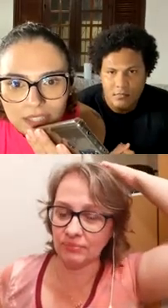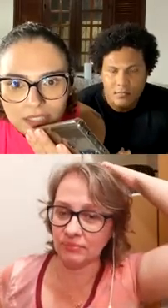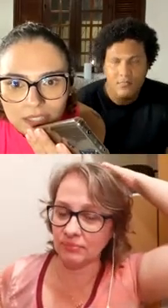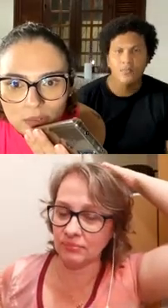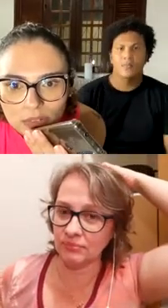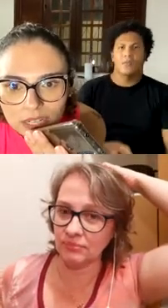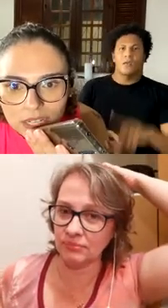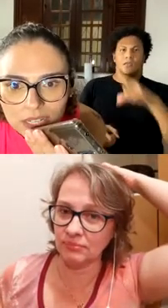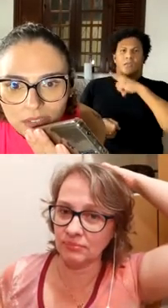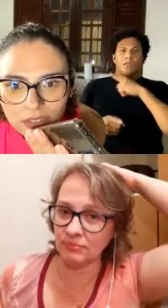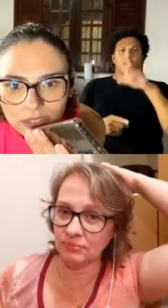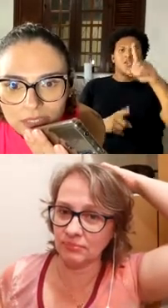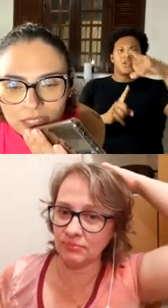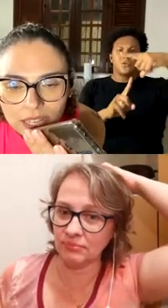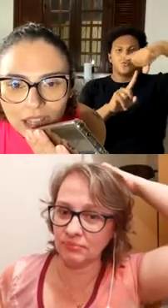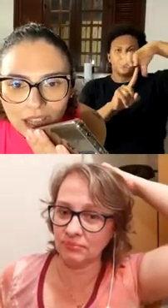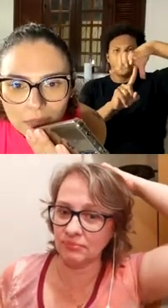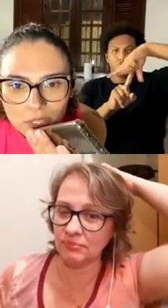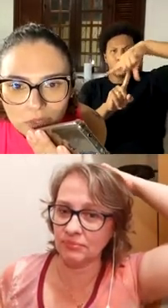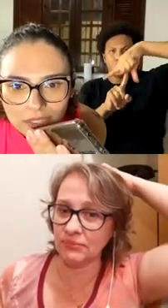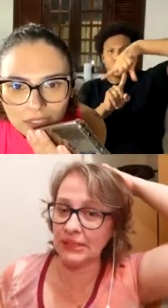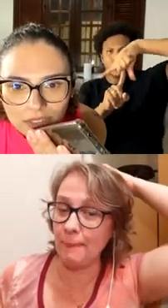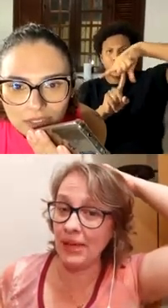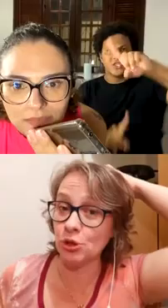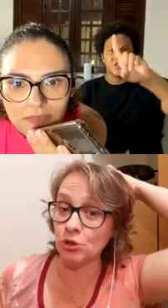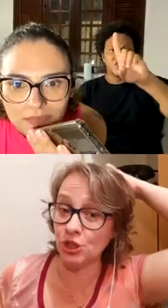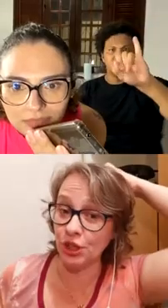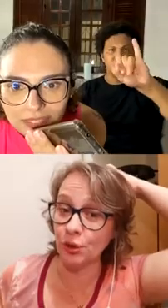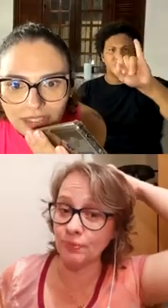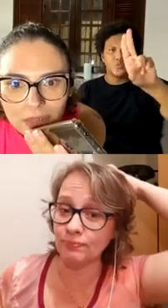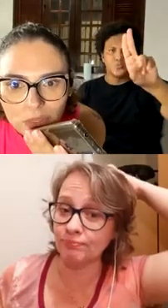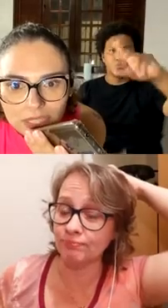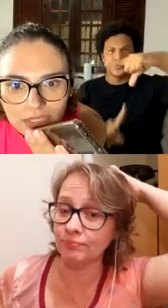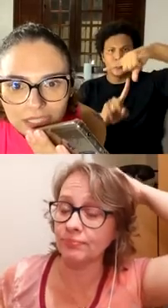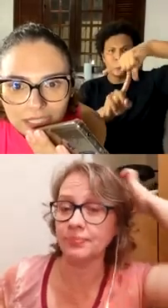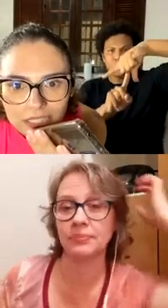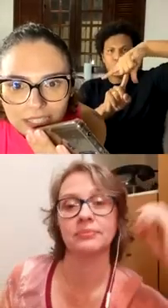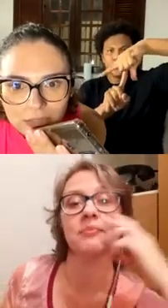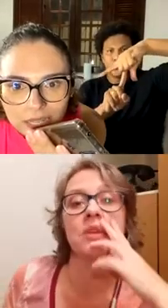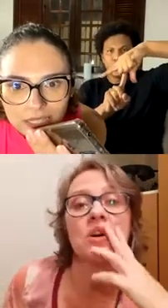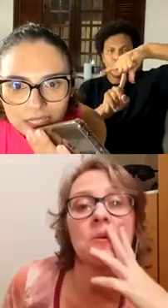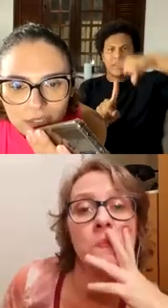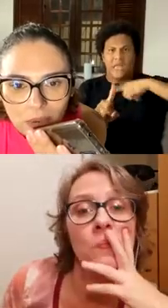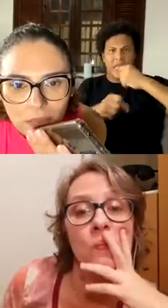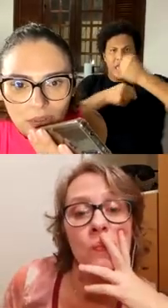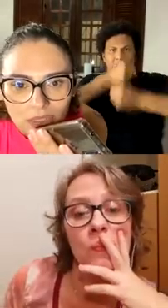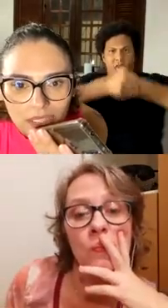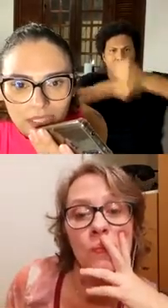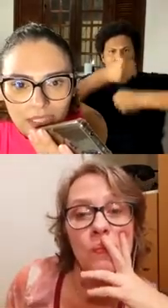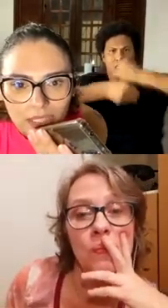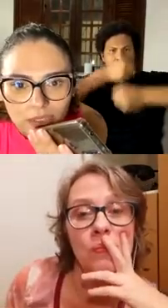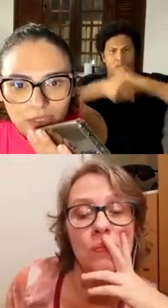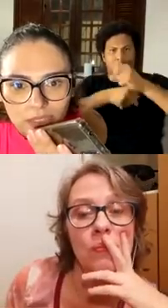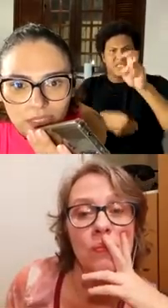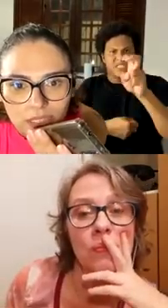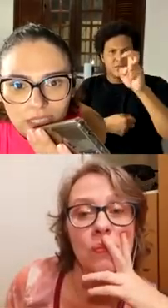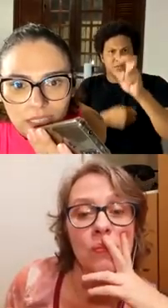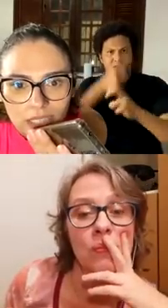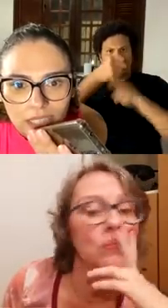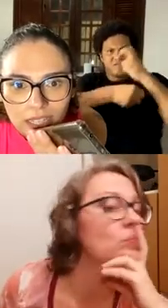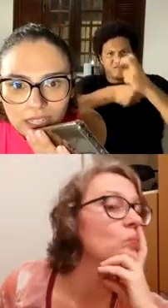mudar de 5 em 5 anos. A menstruação... Depende do DIU. A menstruação tá atrasada 3 meses, se é normal ou